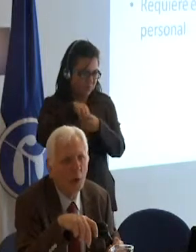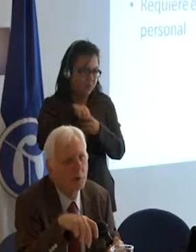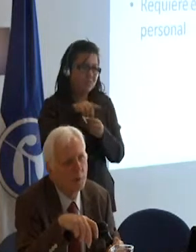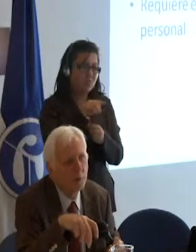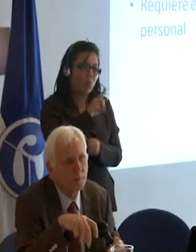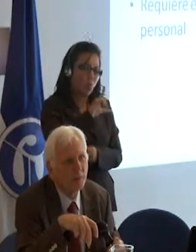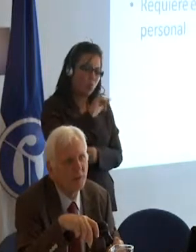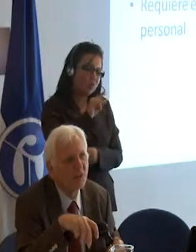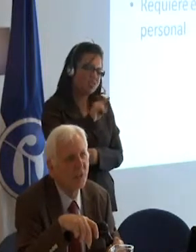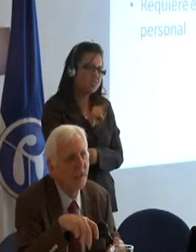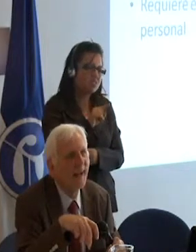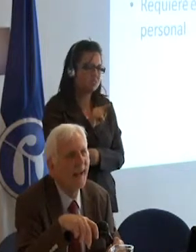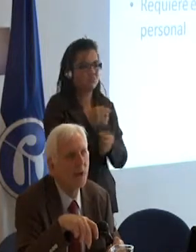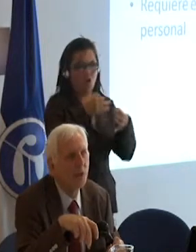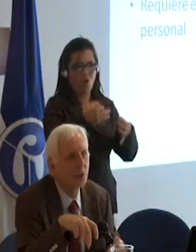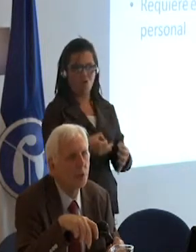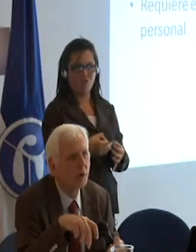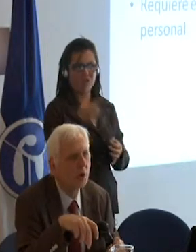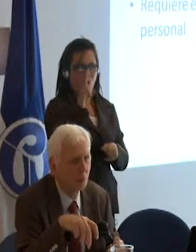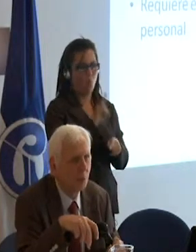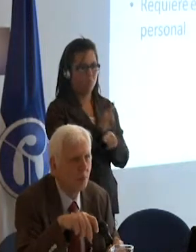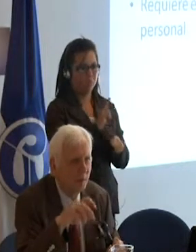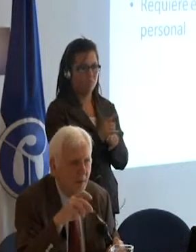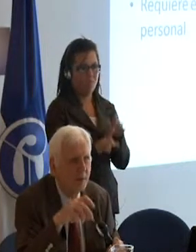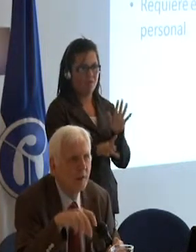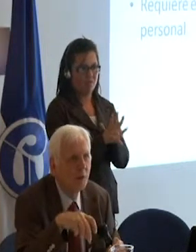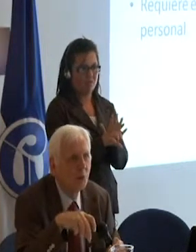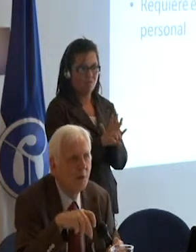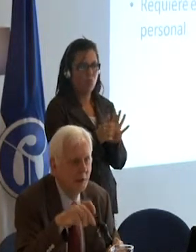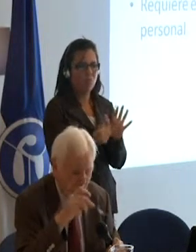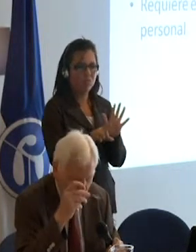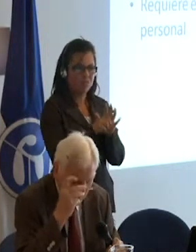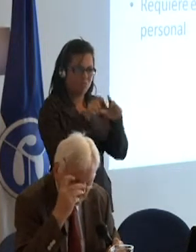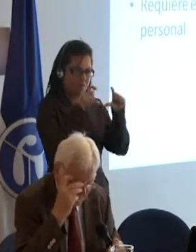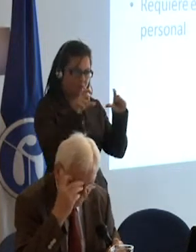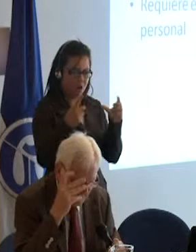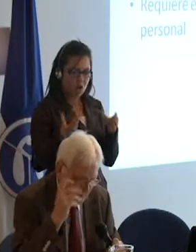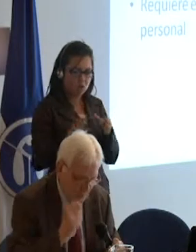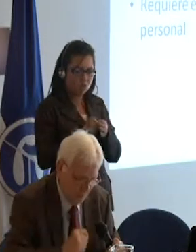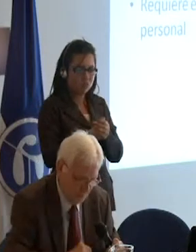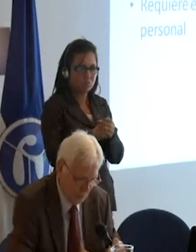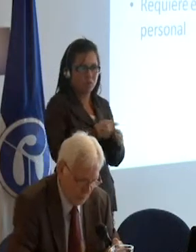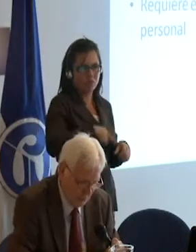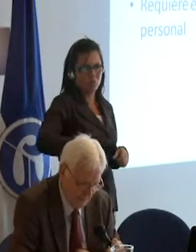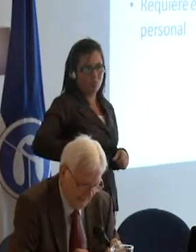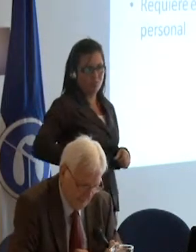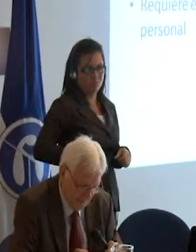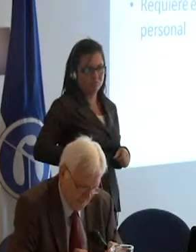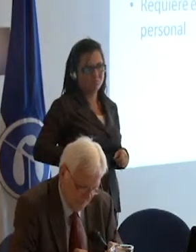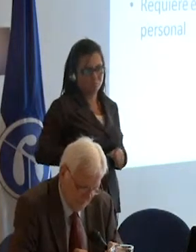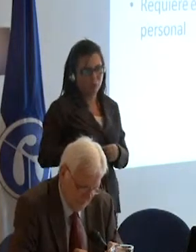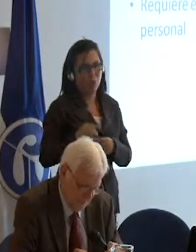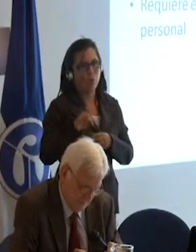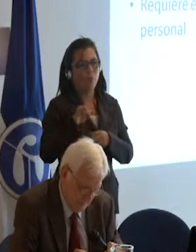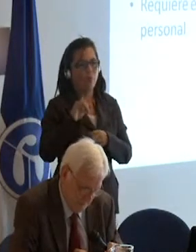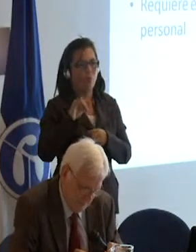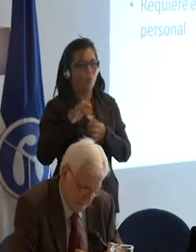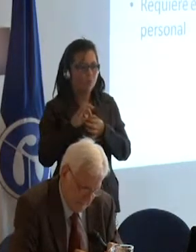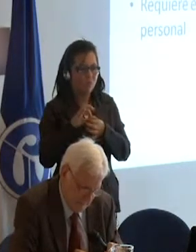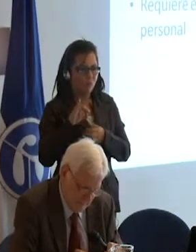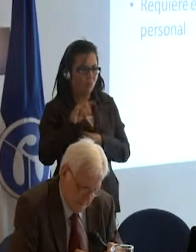empleado oficialmente por la ley es inclusión escolar. Son unidades de inclusión